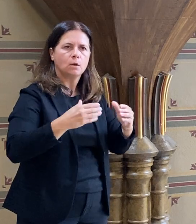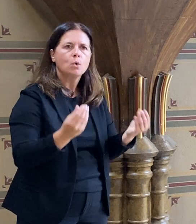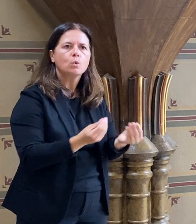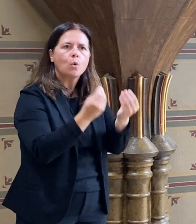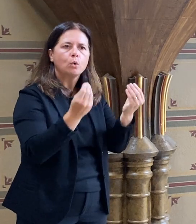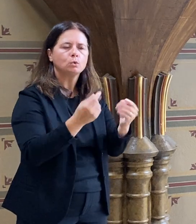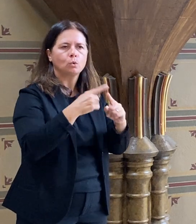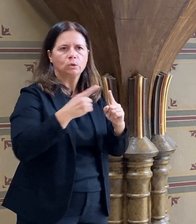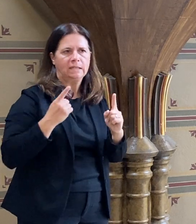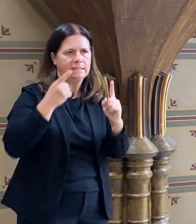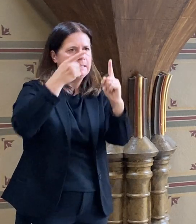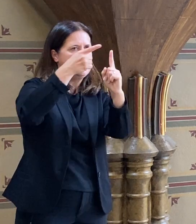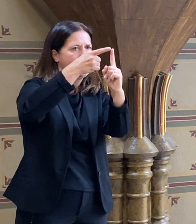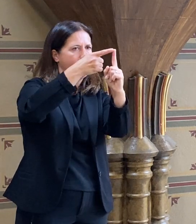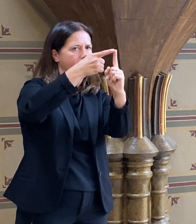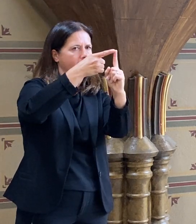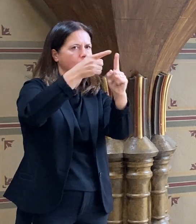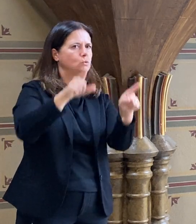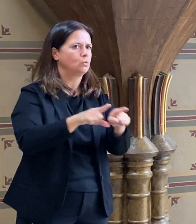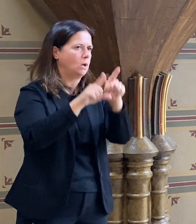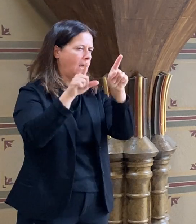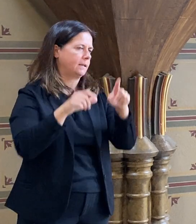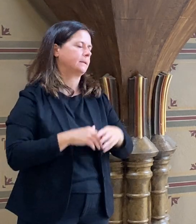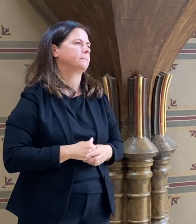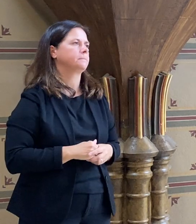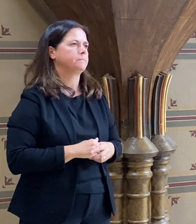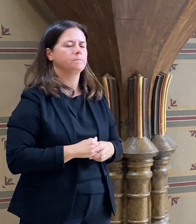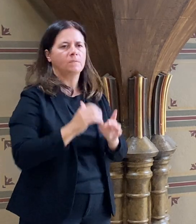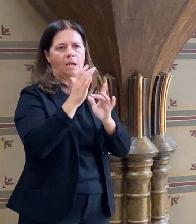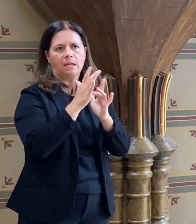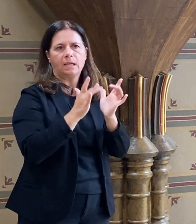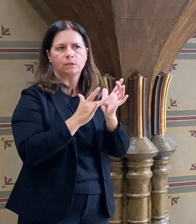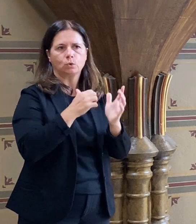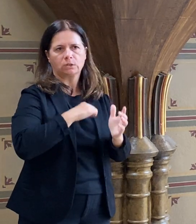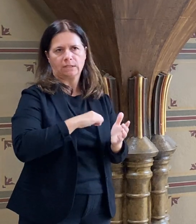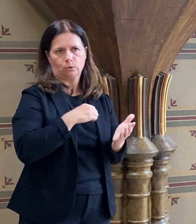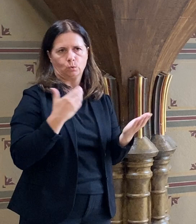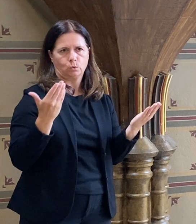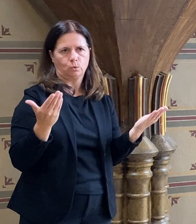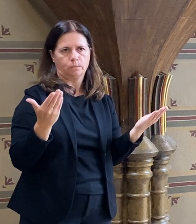unser Ziel zugleich ist. Jesus Christus.